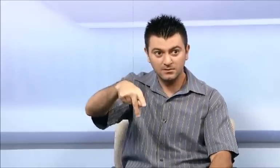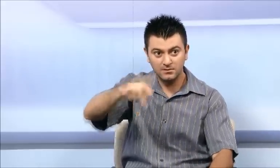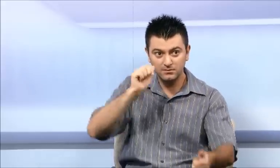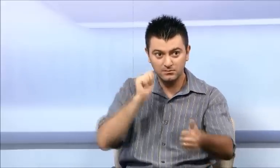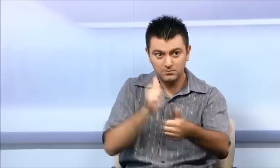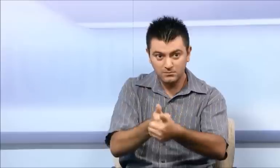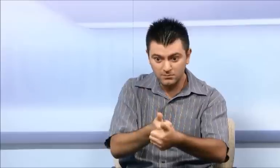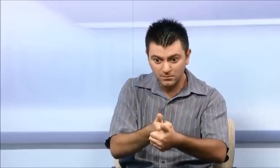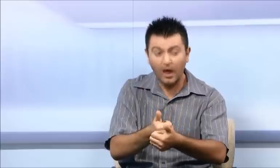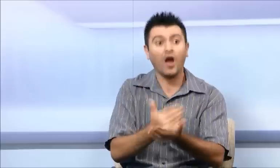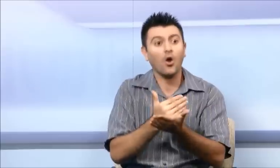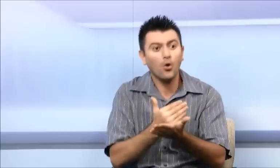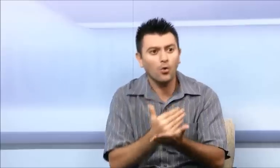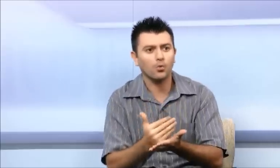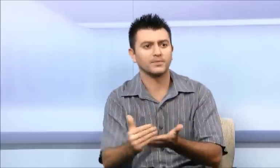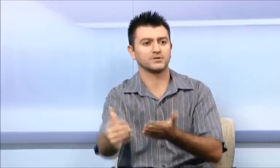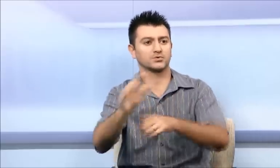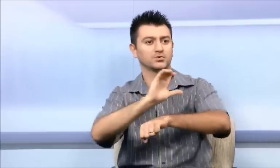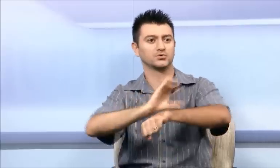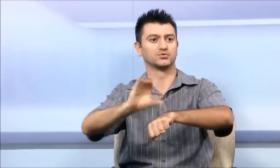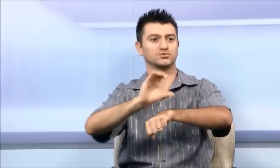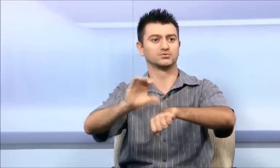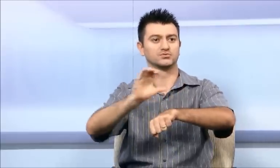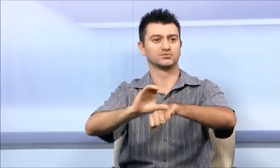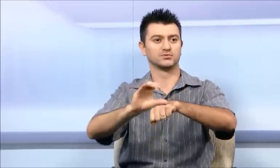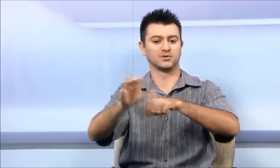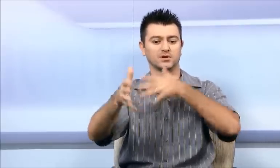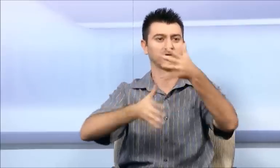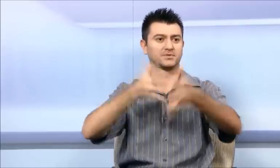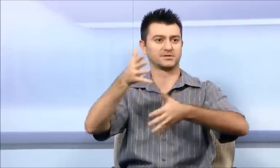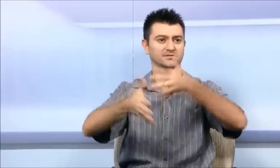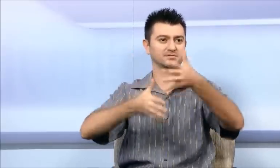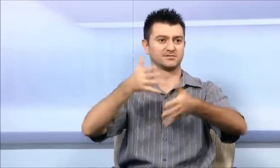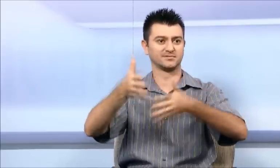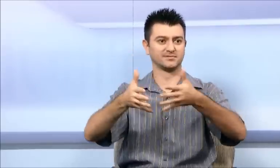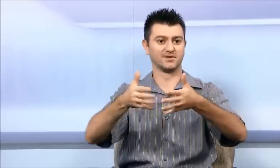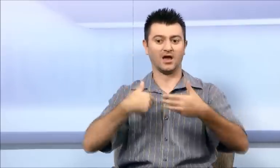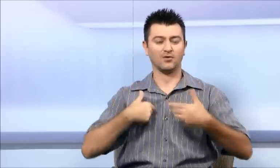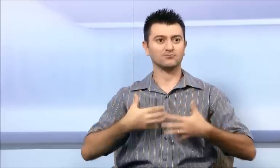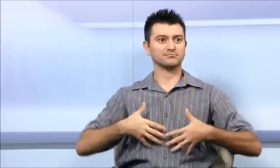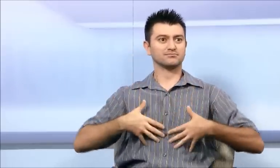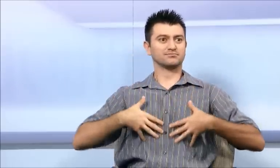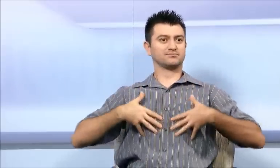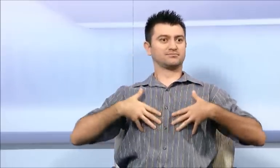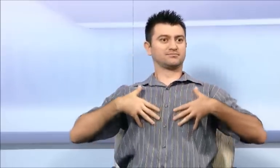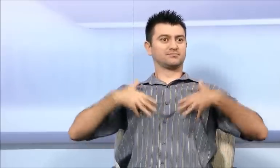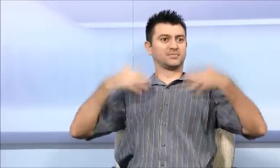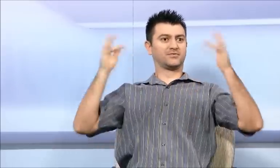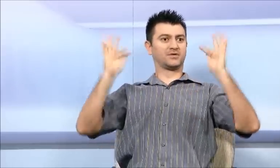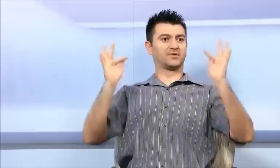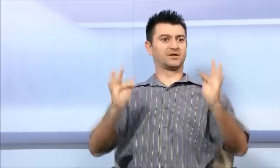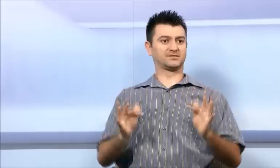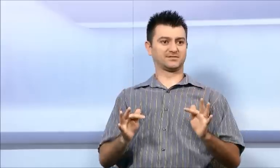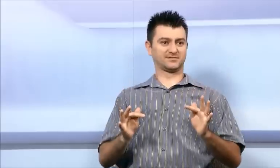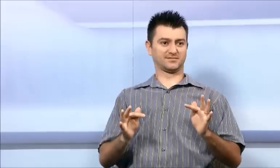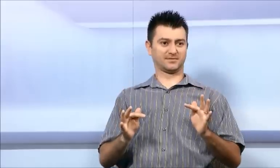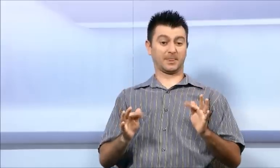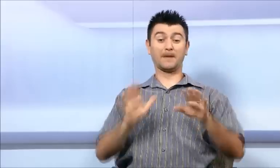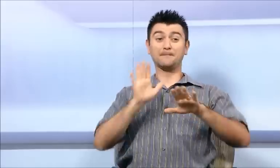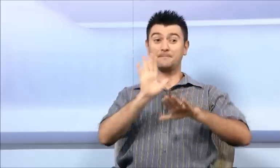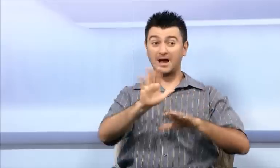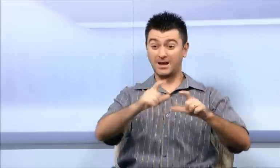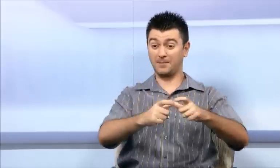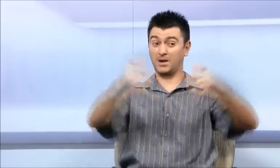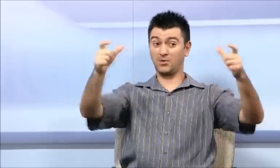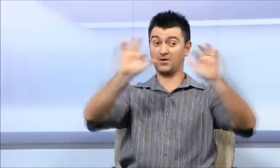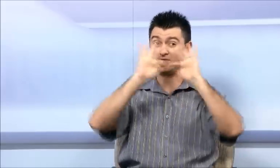agora que ela está perto de se aposentar, aí ela começou a fazer o curso de Libras e aí está conseguindo se desenvolver. Isso trouxe